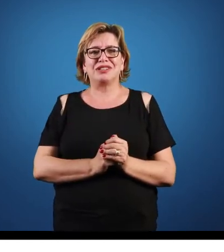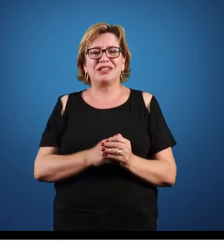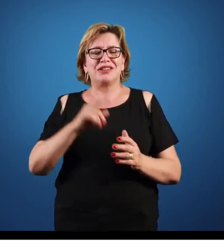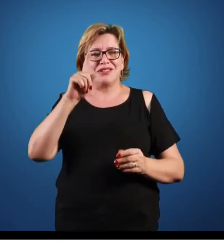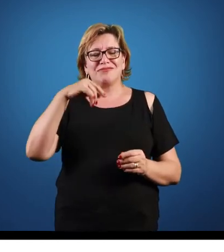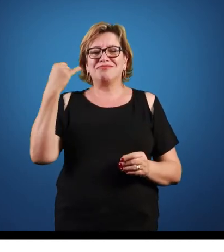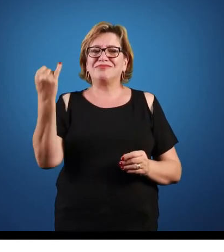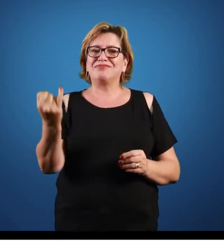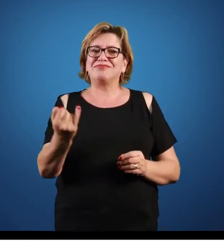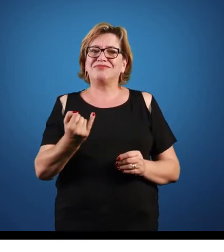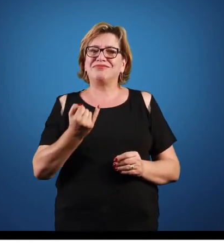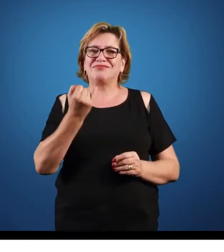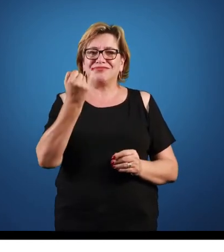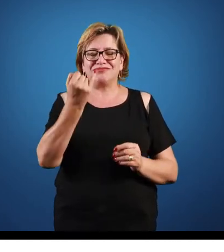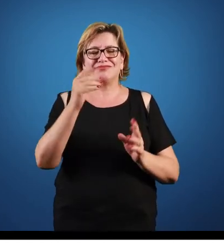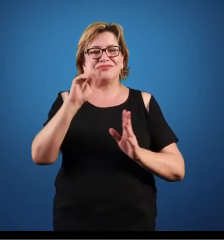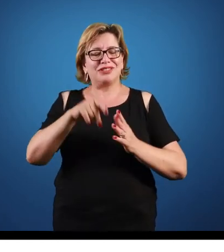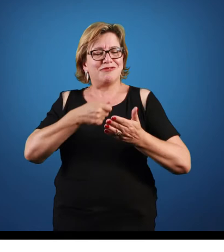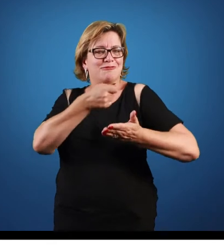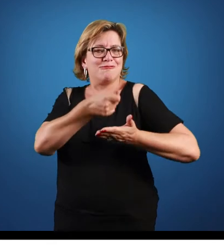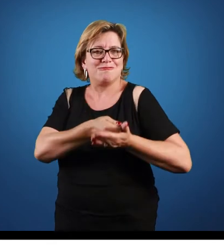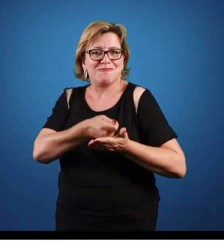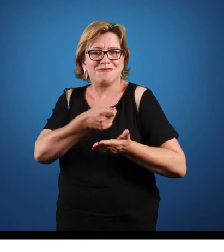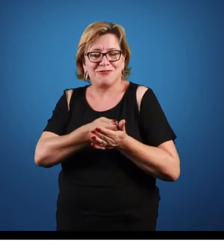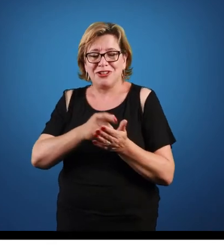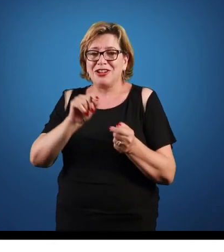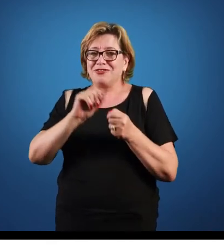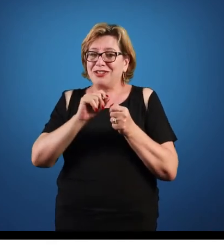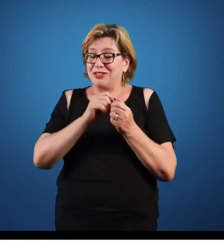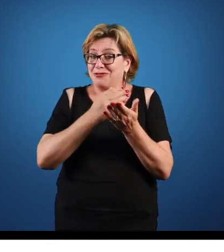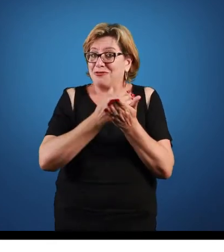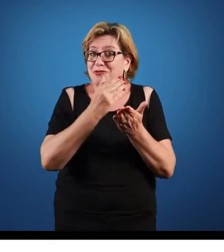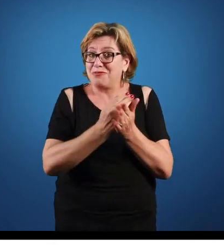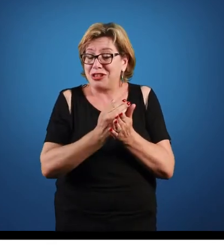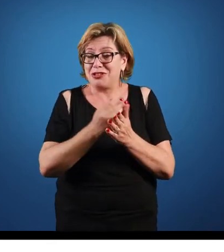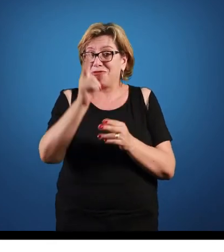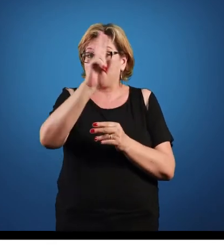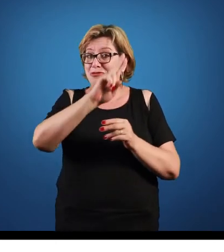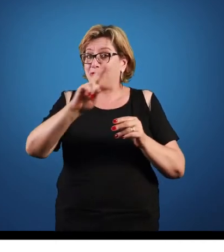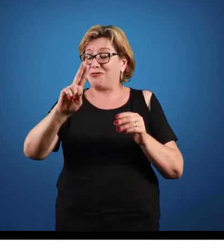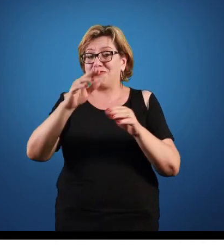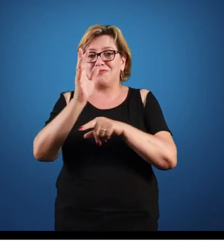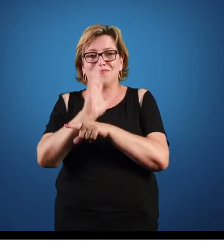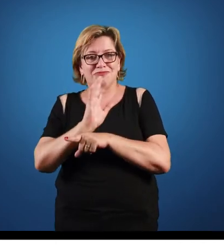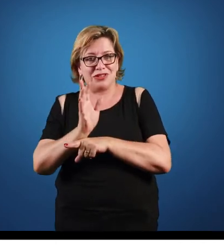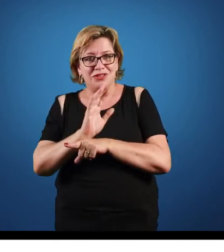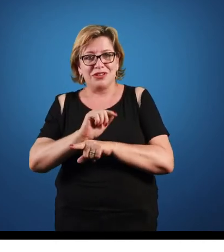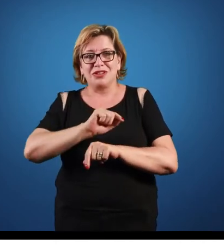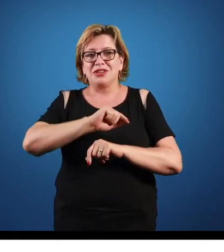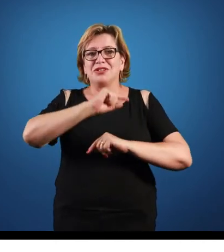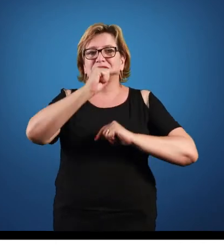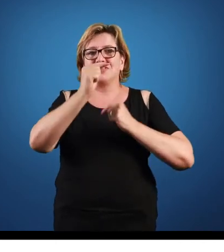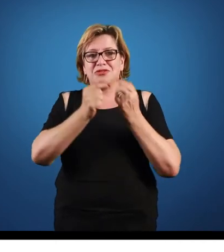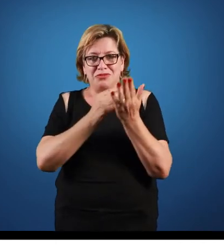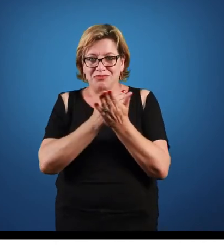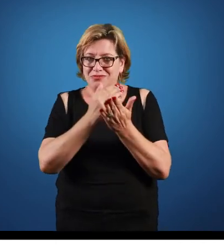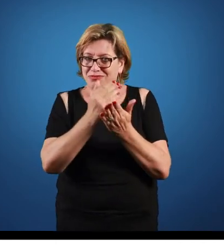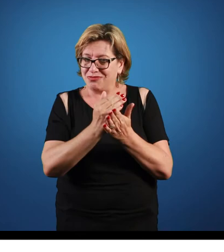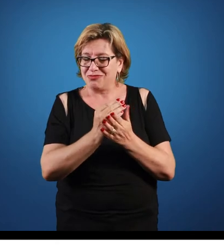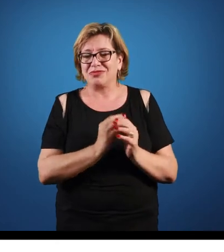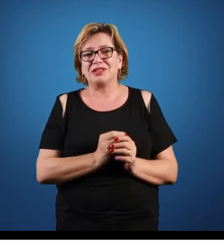isso é importante então eu sempre cobro dos meus alunos façam uma abertura com o título do filme né é e não é isso na